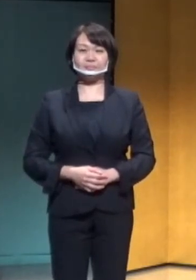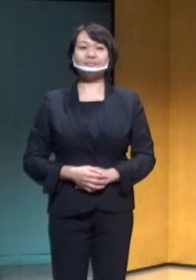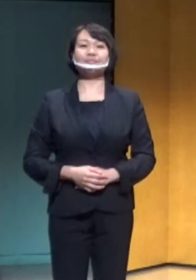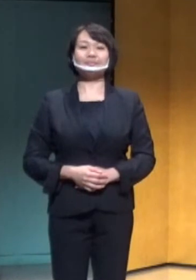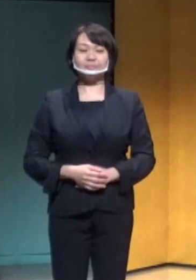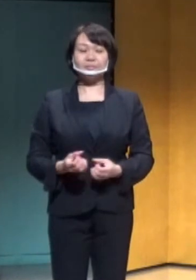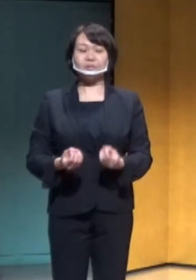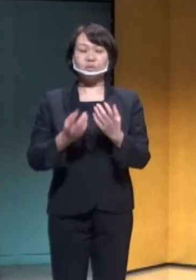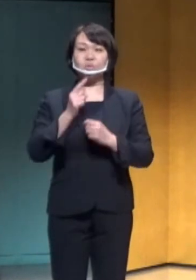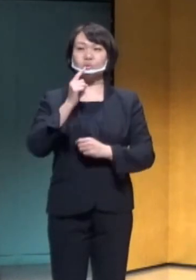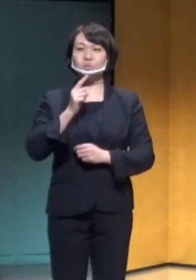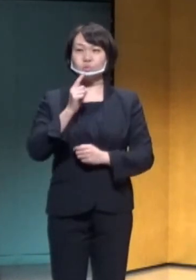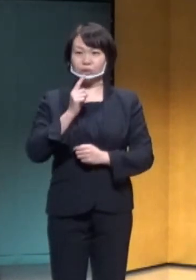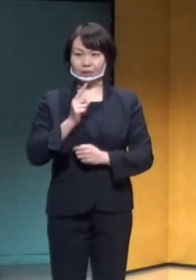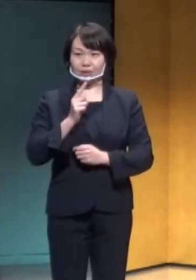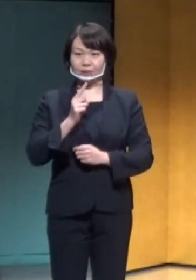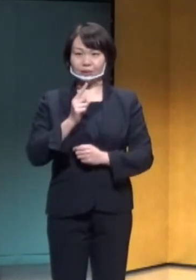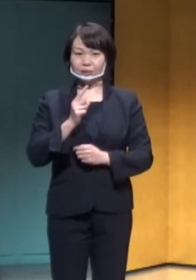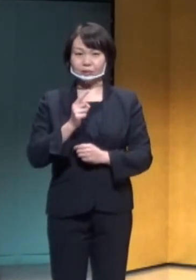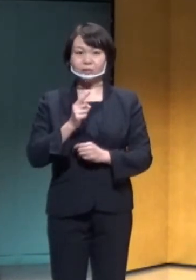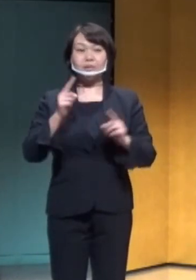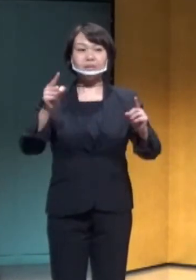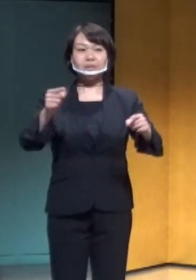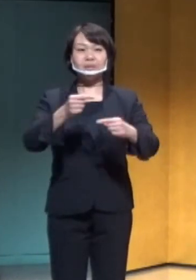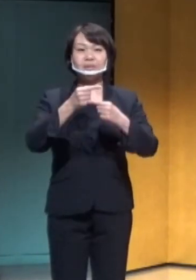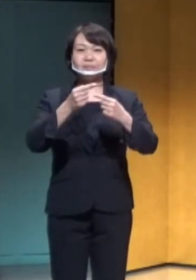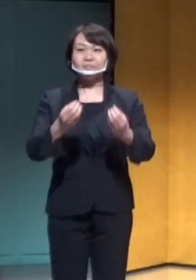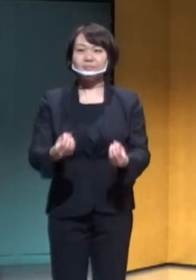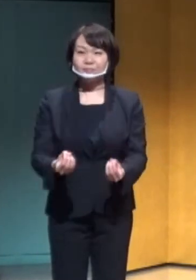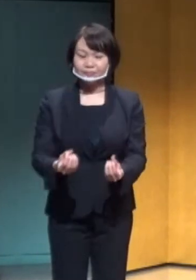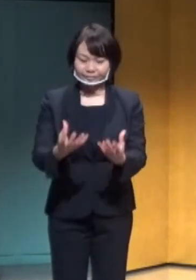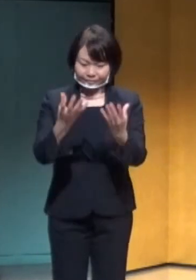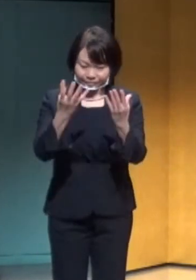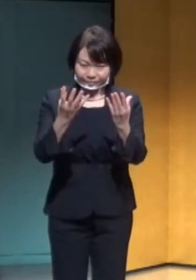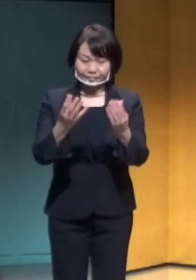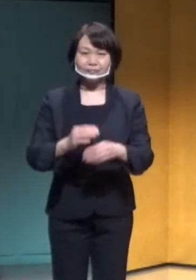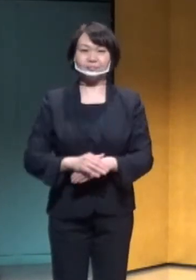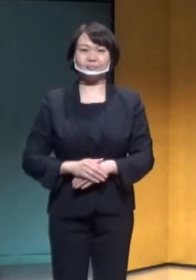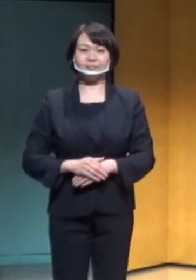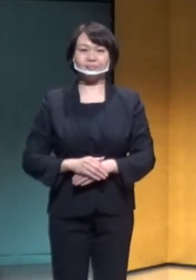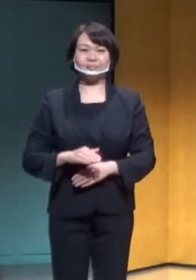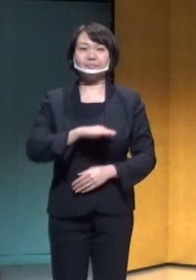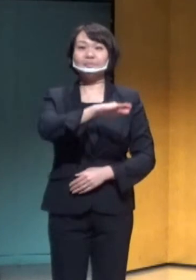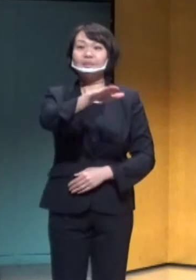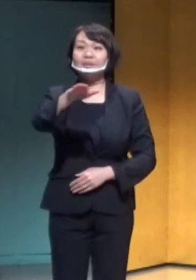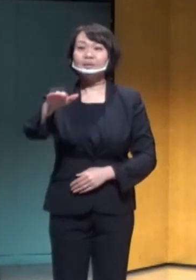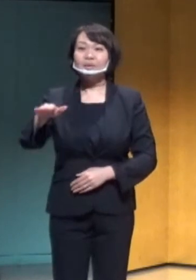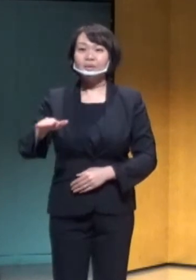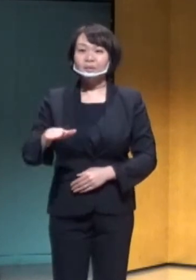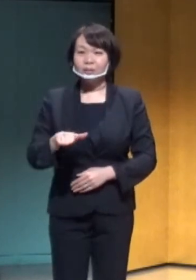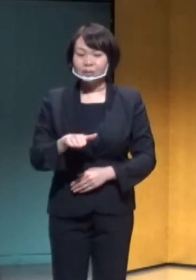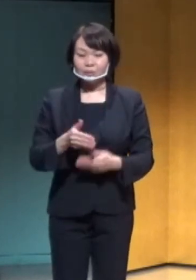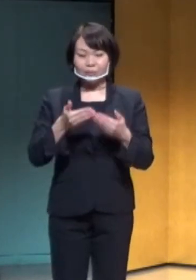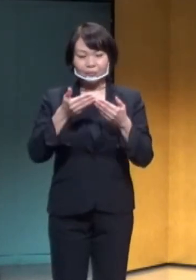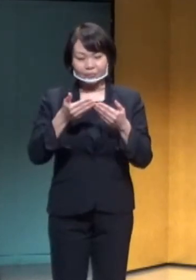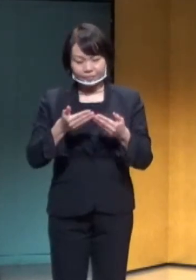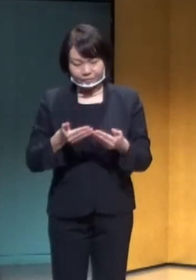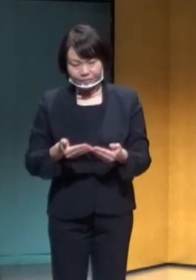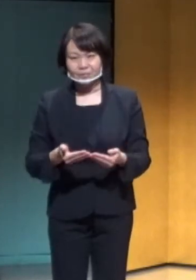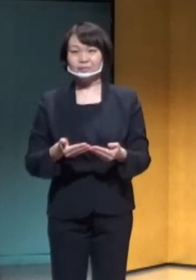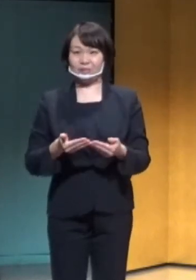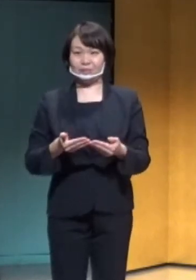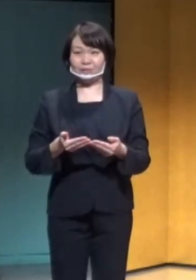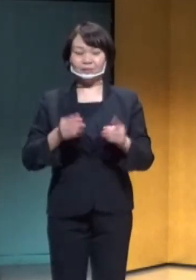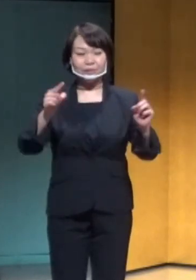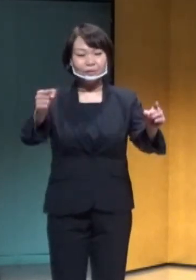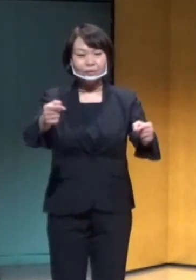祝辞。新年おめでとうございます。皆様には健やかに令和4年の新春